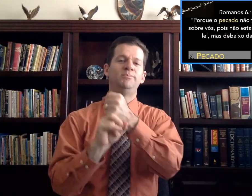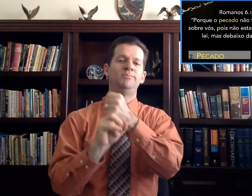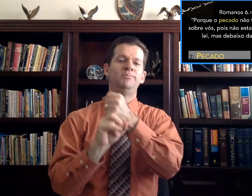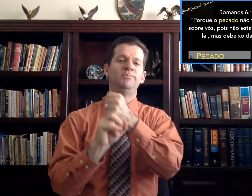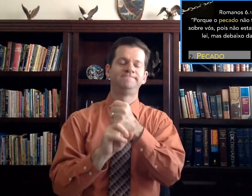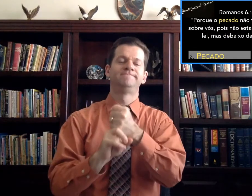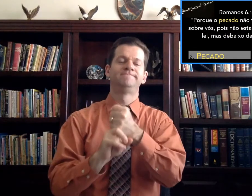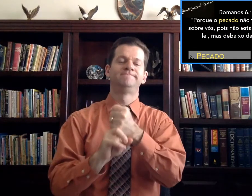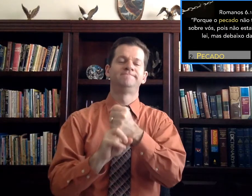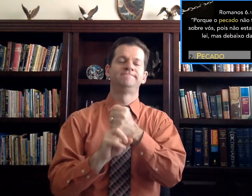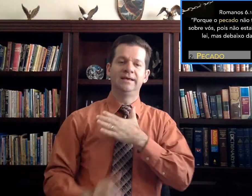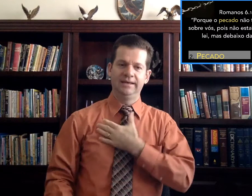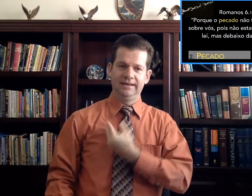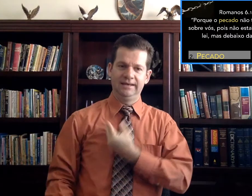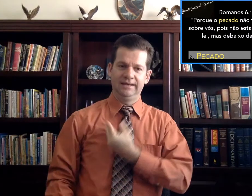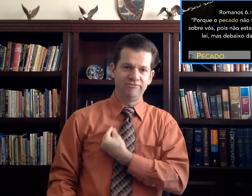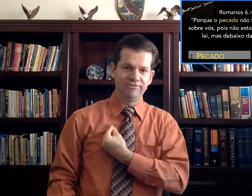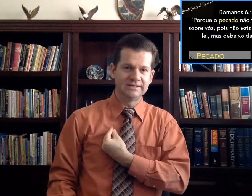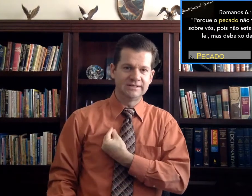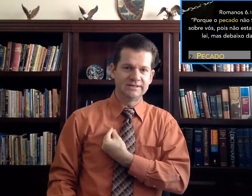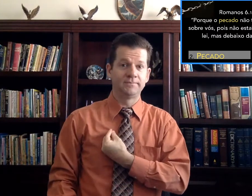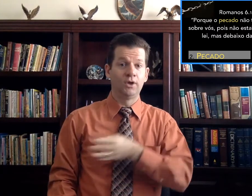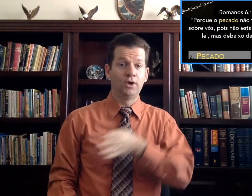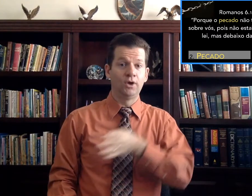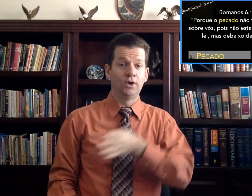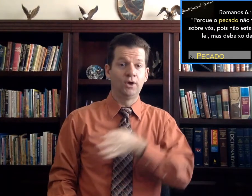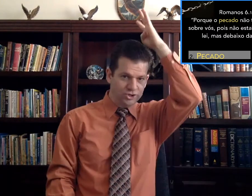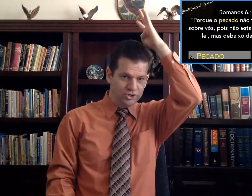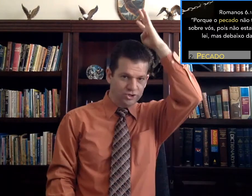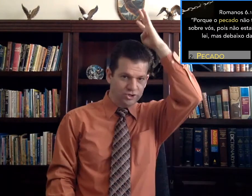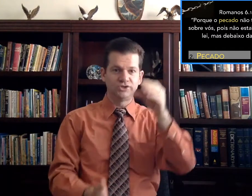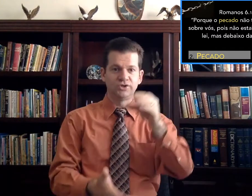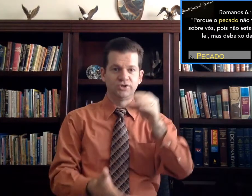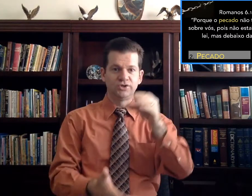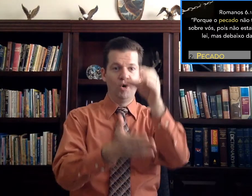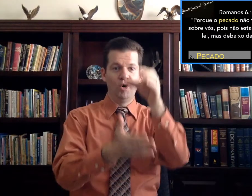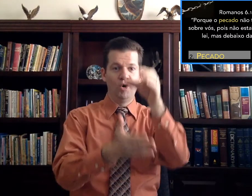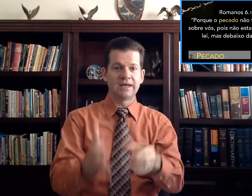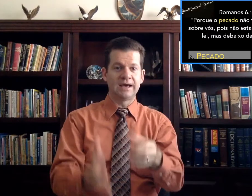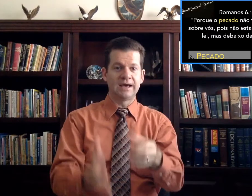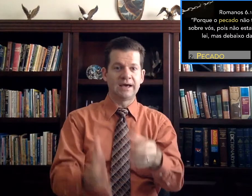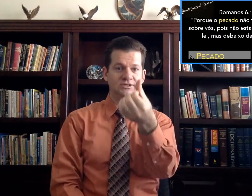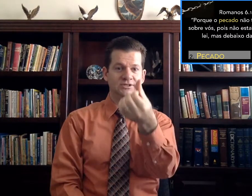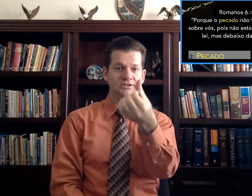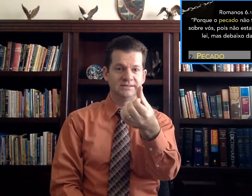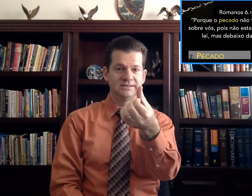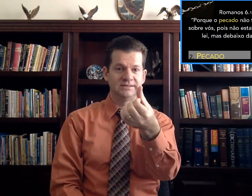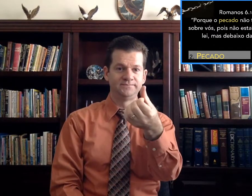domina na vida, sim. Olha só o que diz. Romanos capítulo 6,